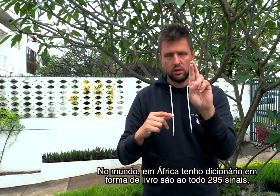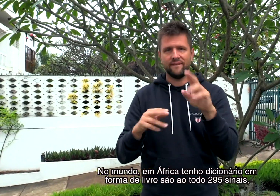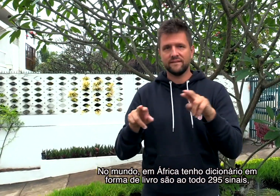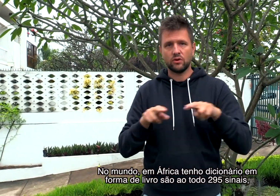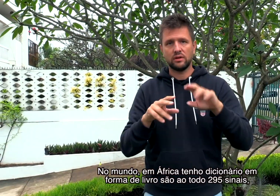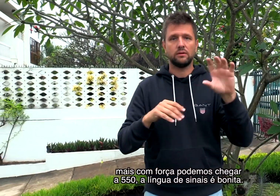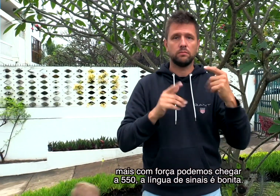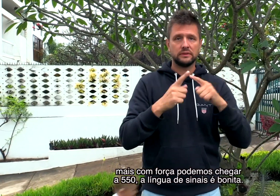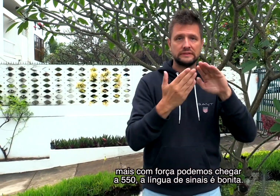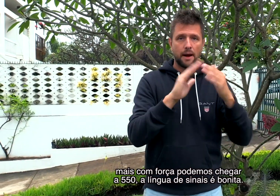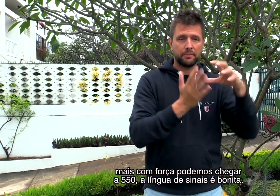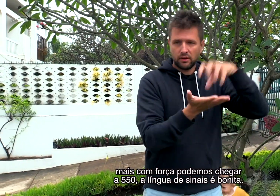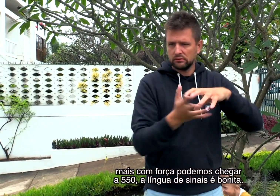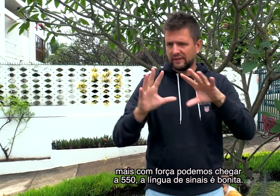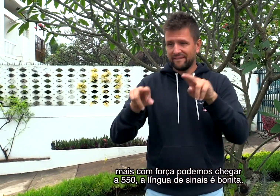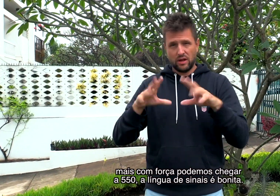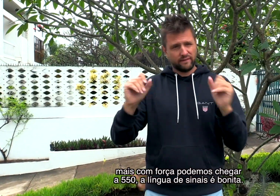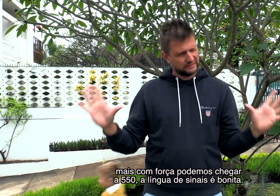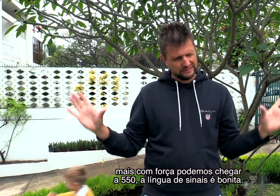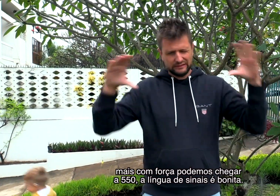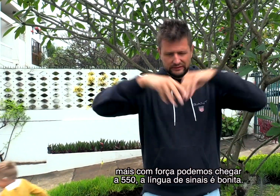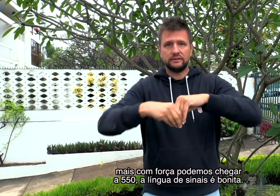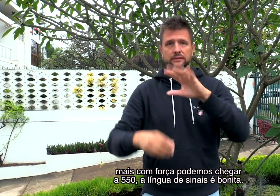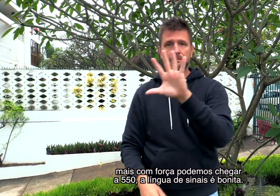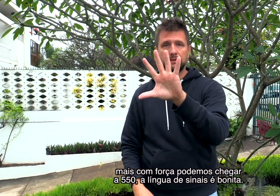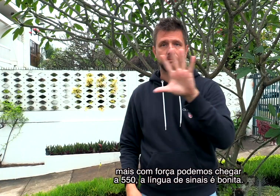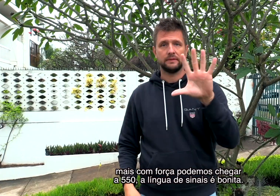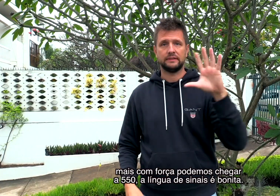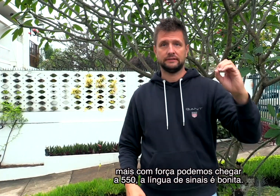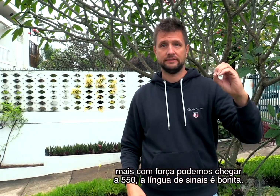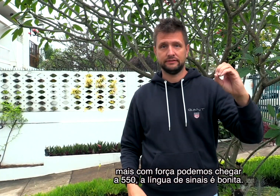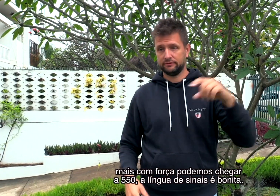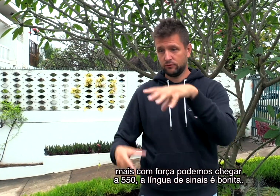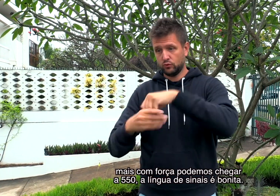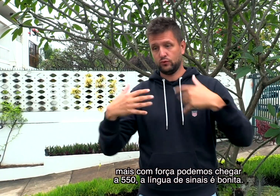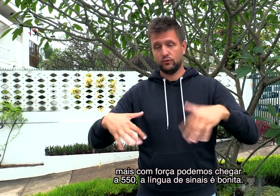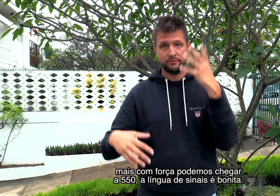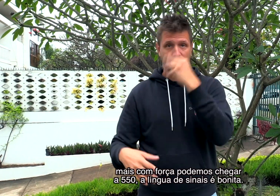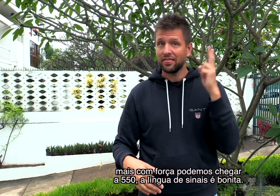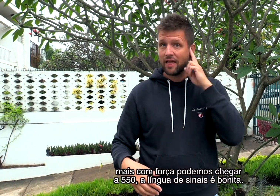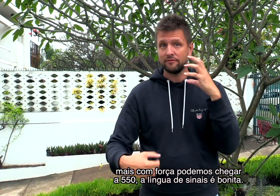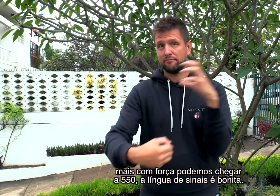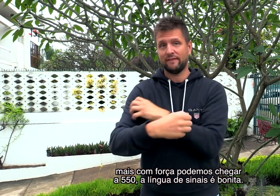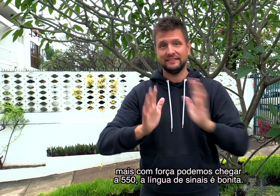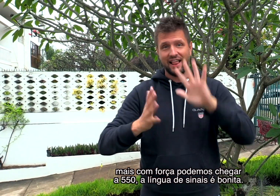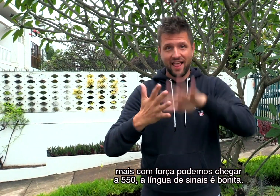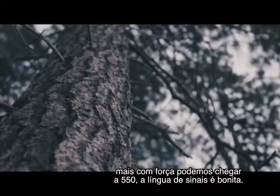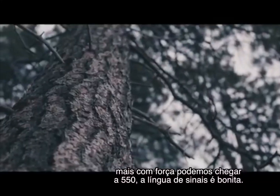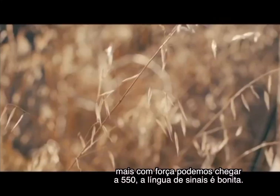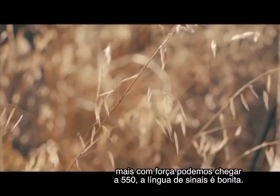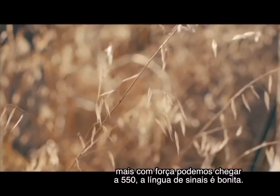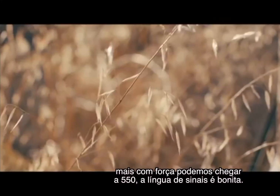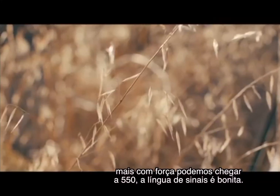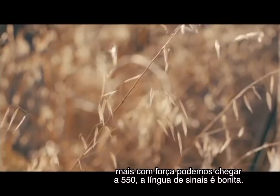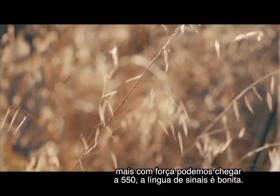295 sinais, mas com força podemos chegar a 550. A língua de sinais